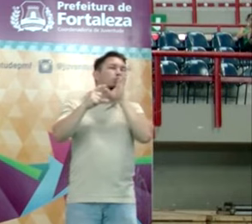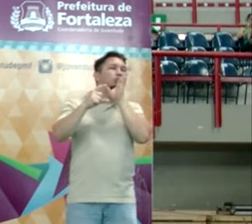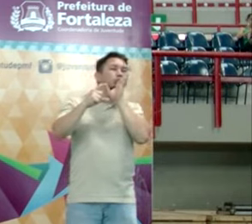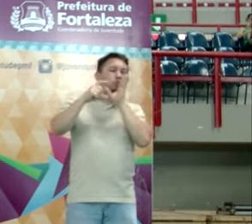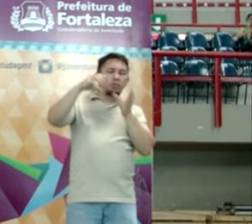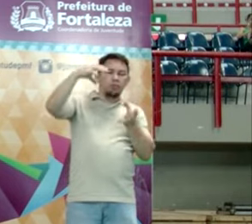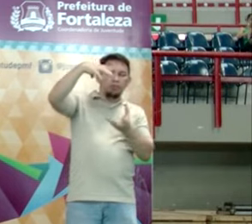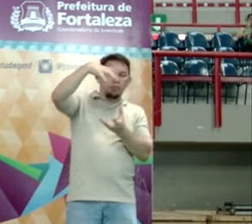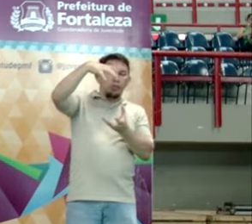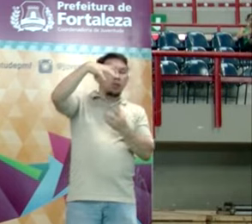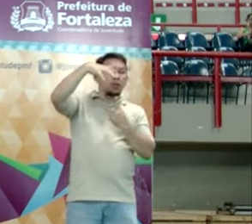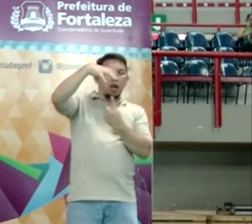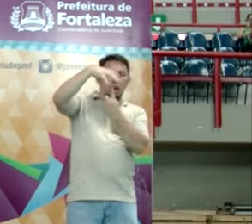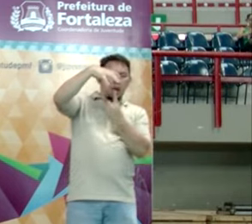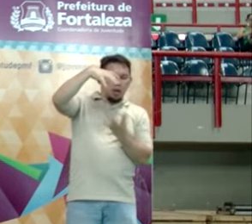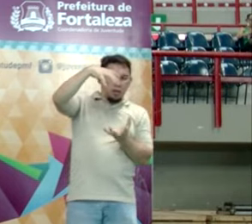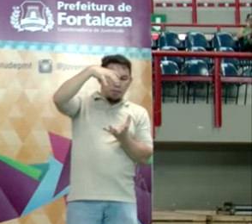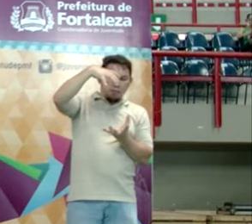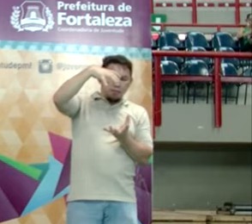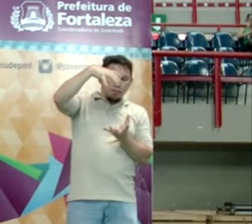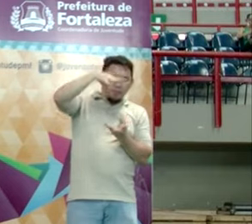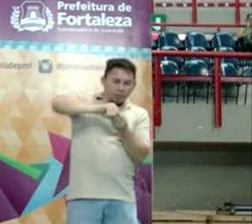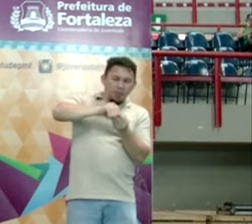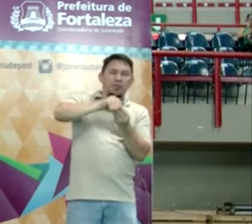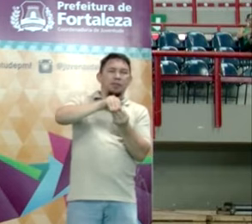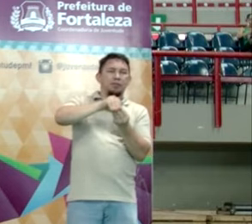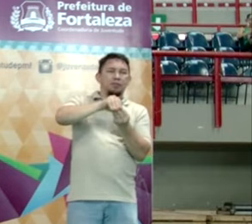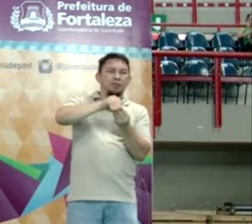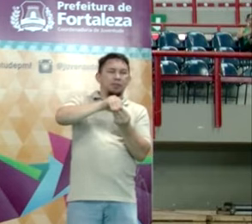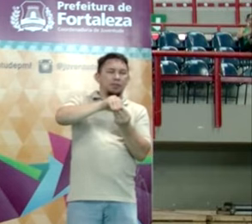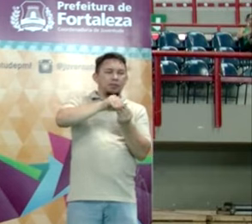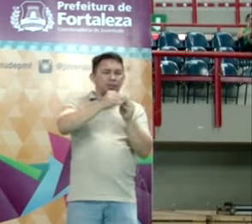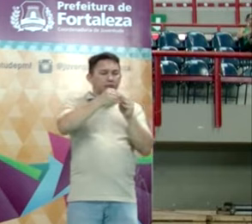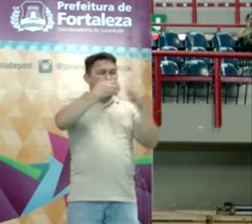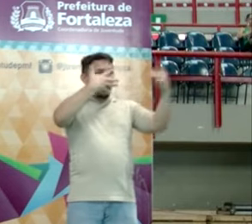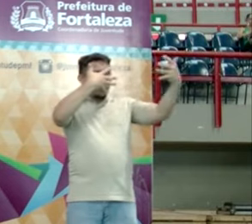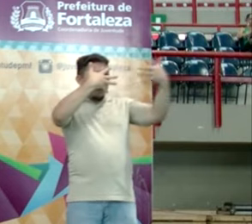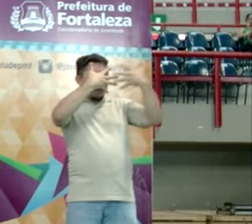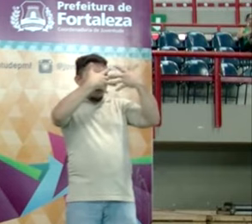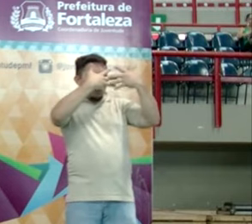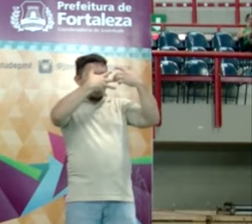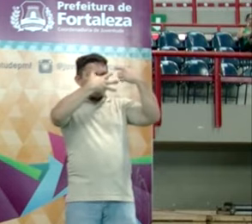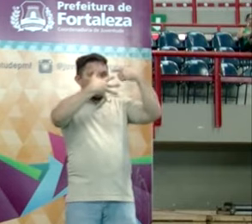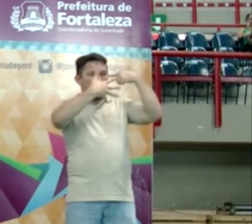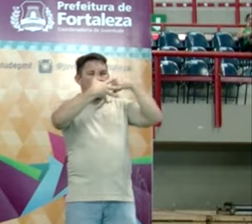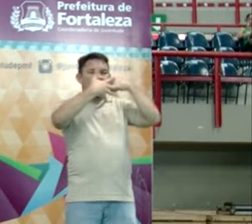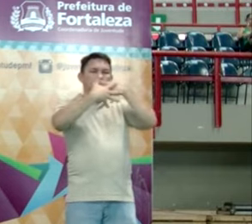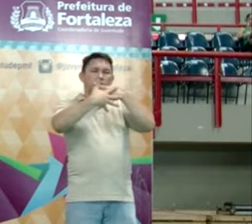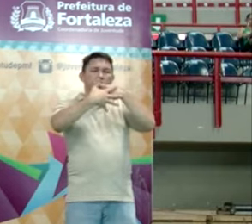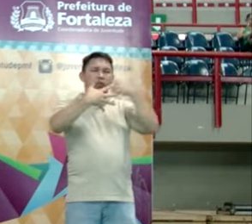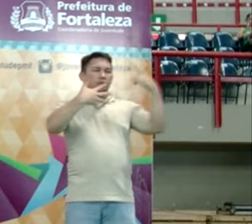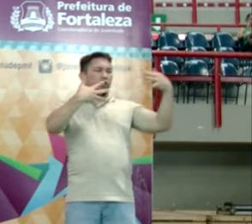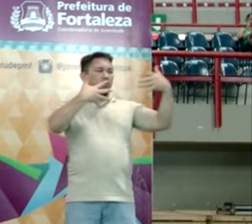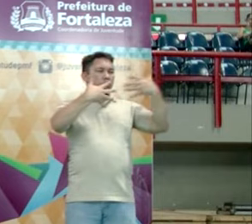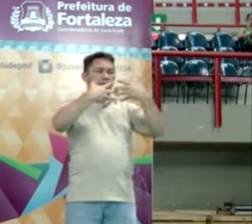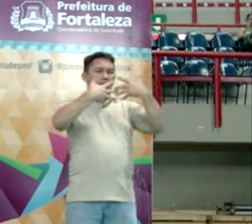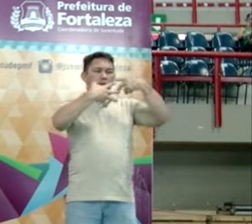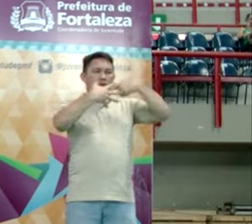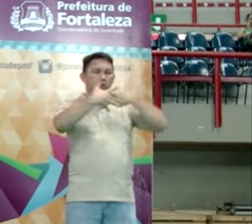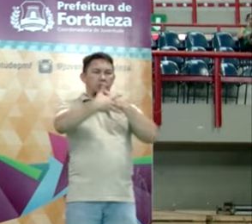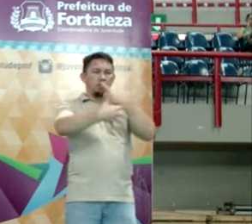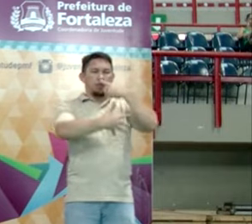eles simplificam a onda e passam menos parte dela. Então o que é que vocês vão botar aí